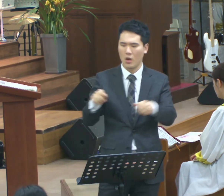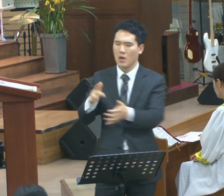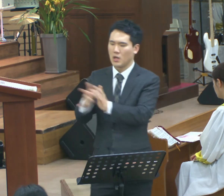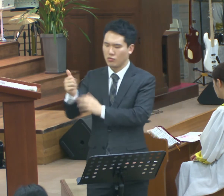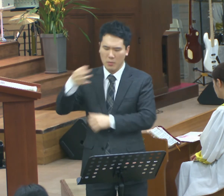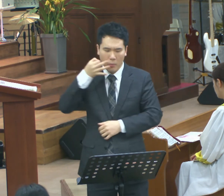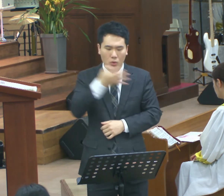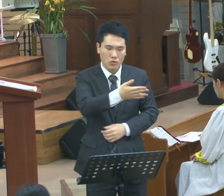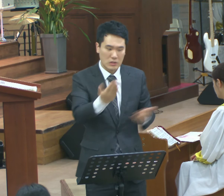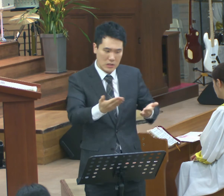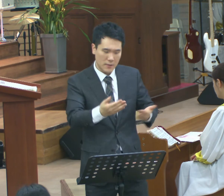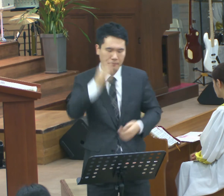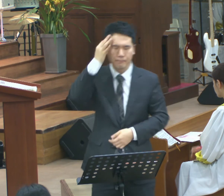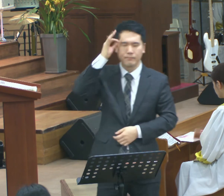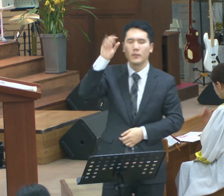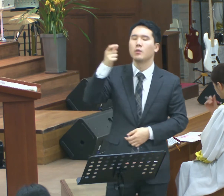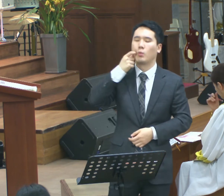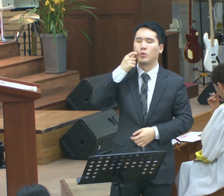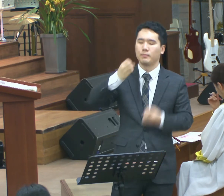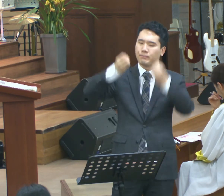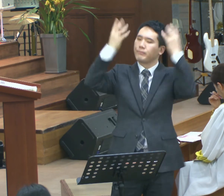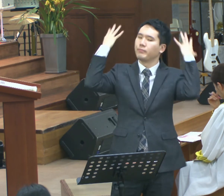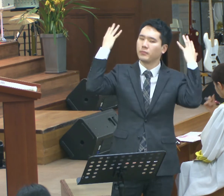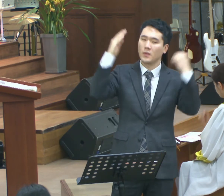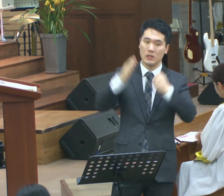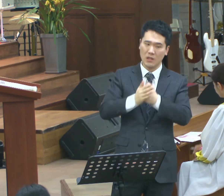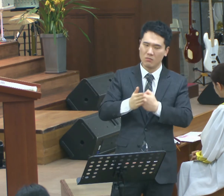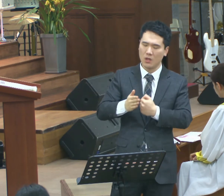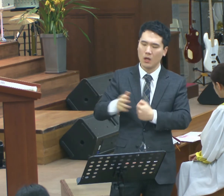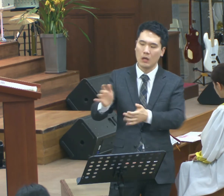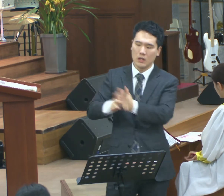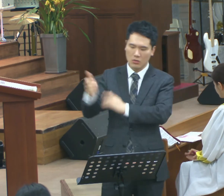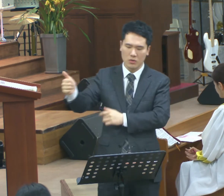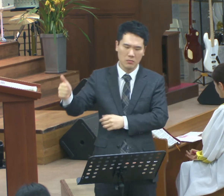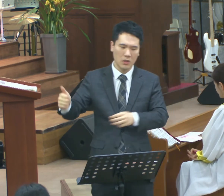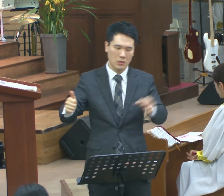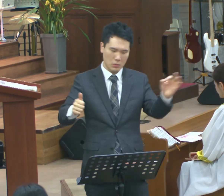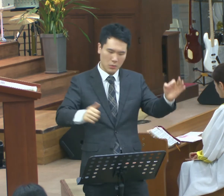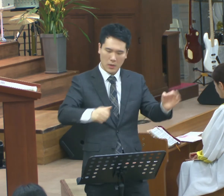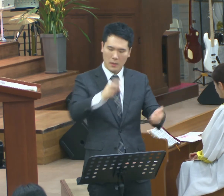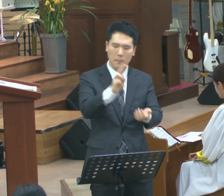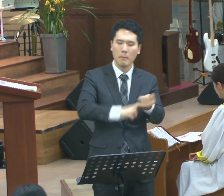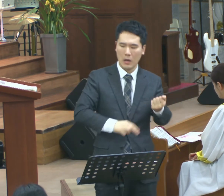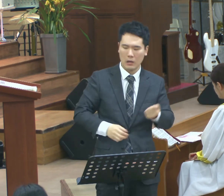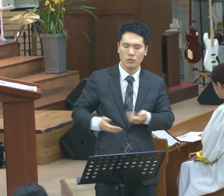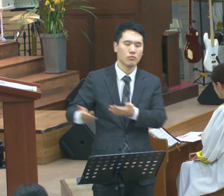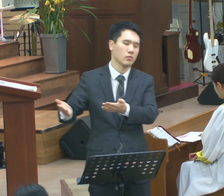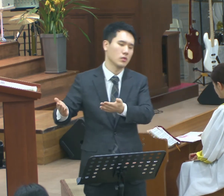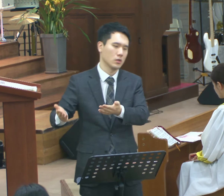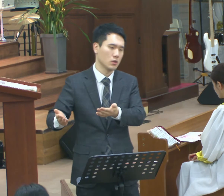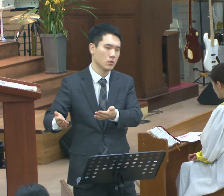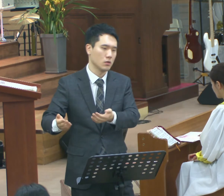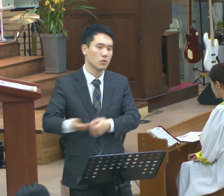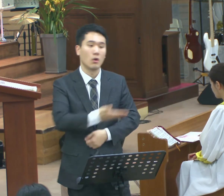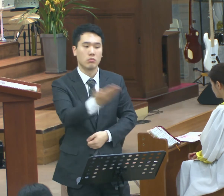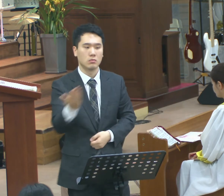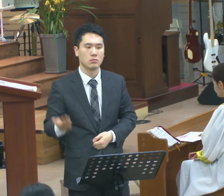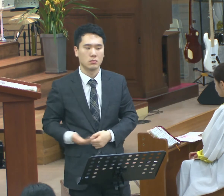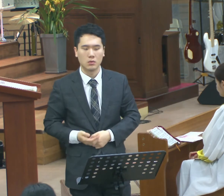기적적인 것만 너무 바라지 마세요. 여러분이 추구하는 것이 예수님이 되시기를 바랍니다.